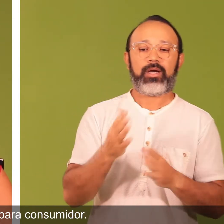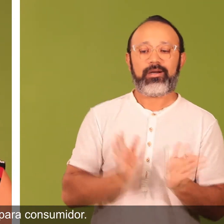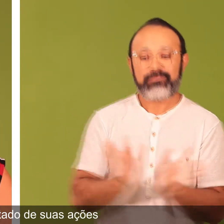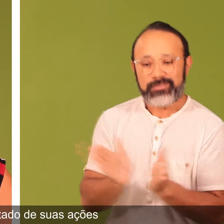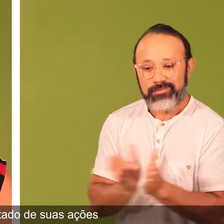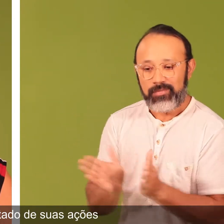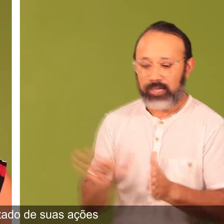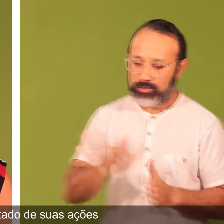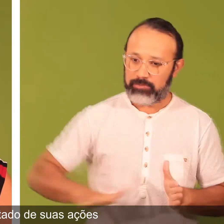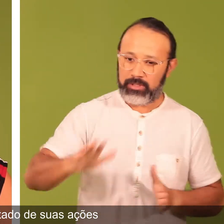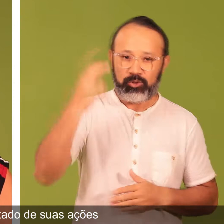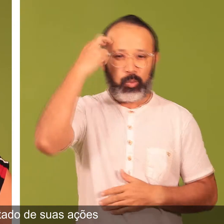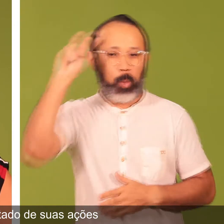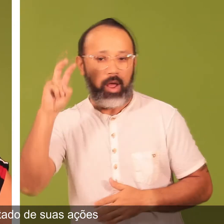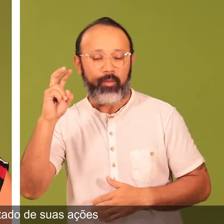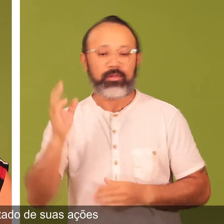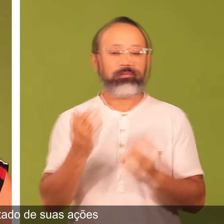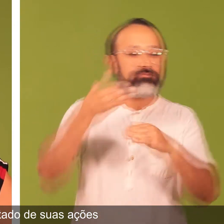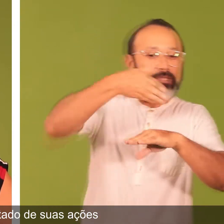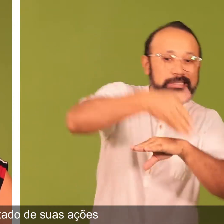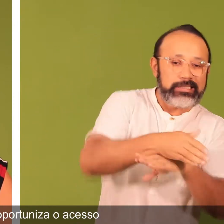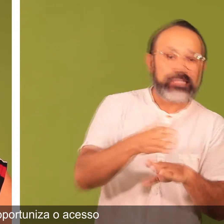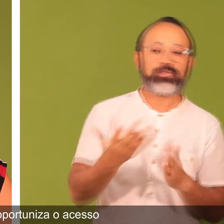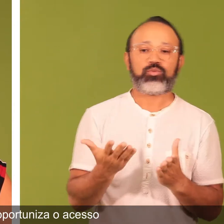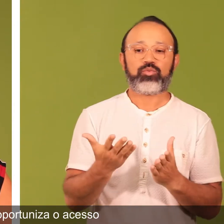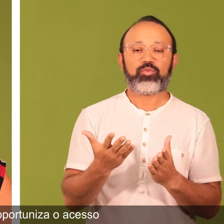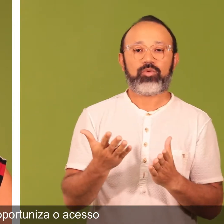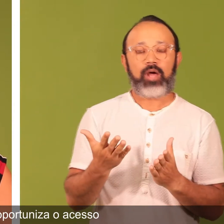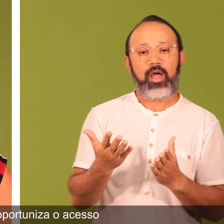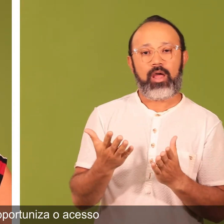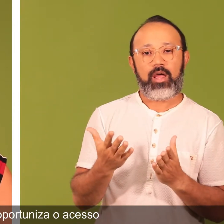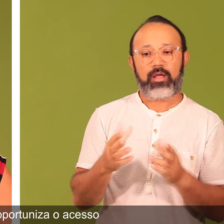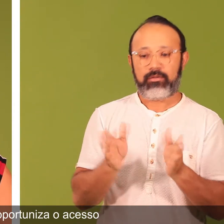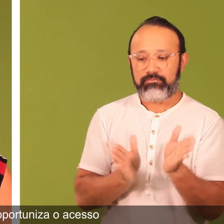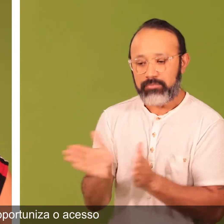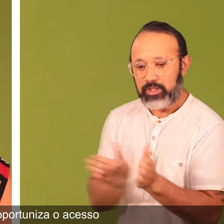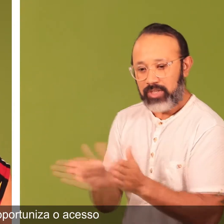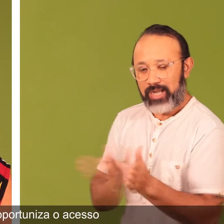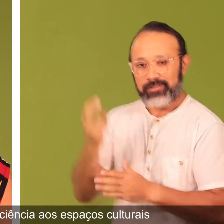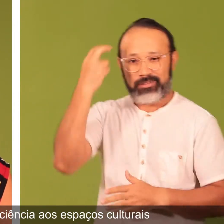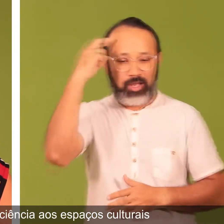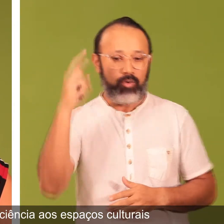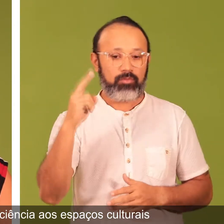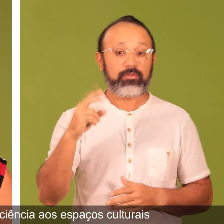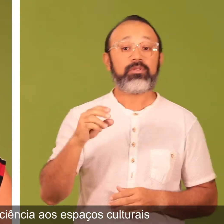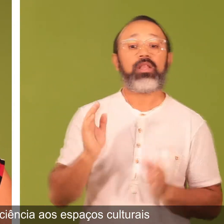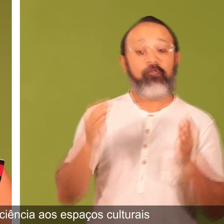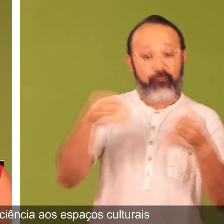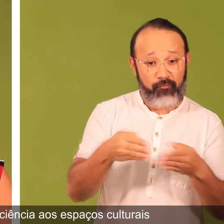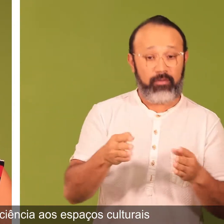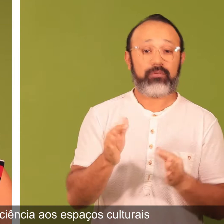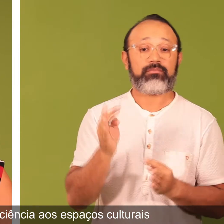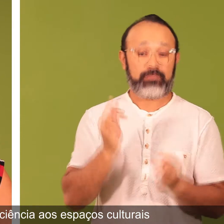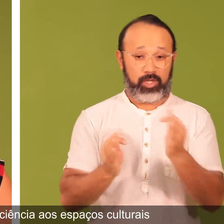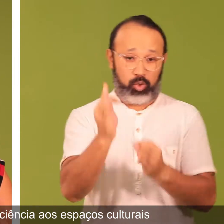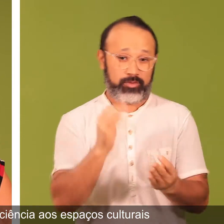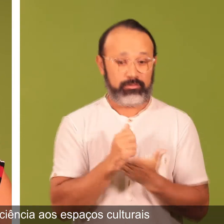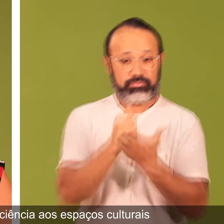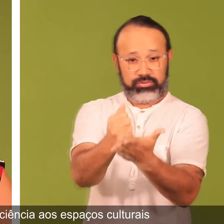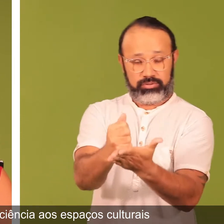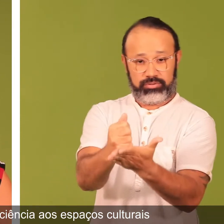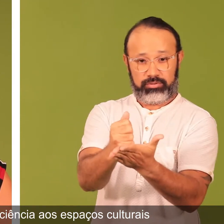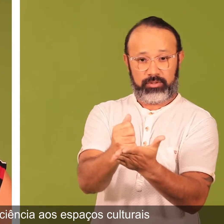o consumidor como resultado de suas ações a empresa oportuniza o acesso das pessoas com deficiência